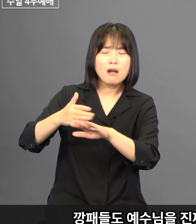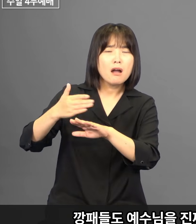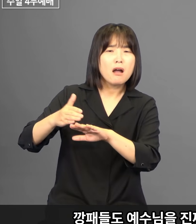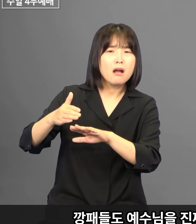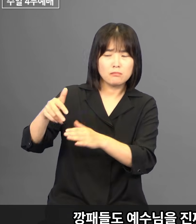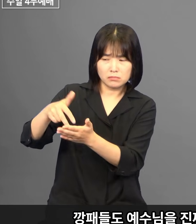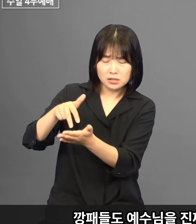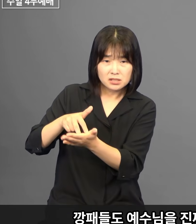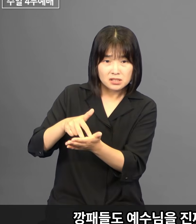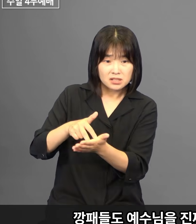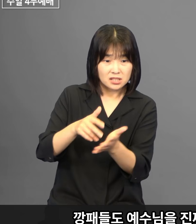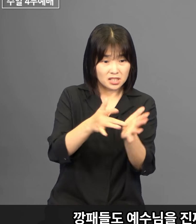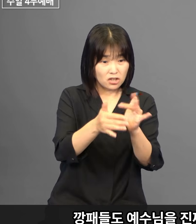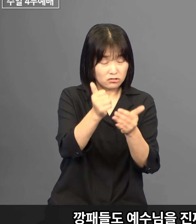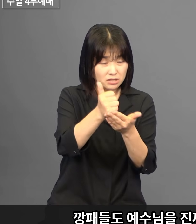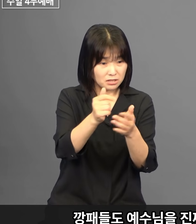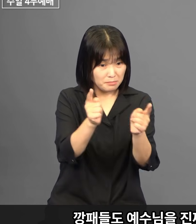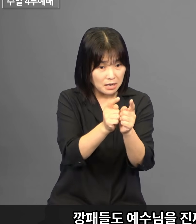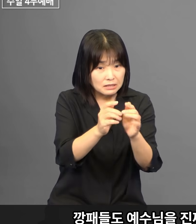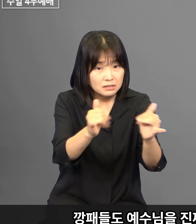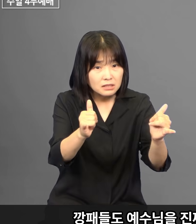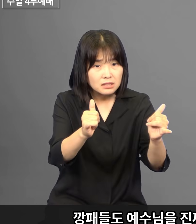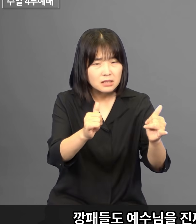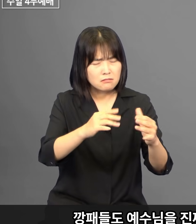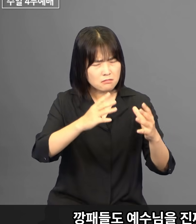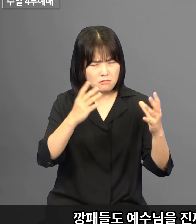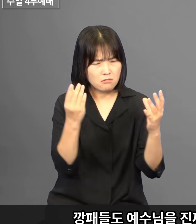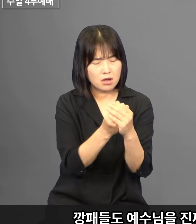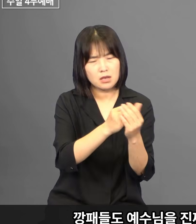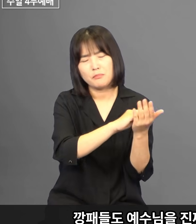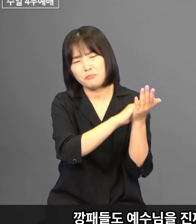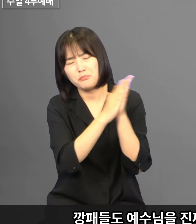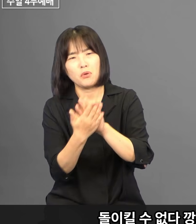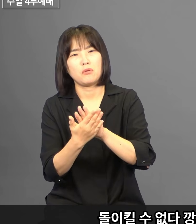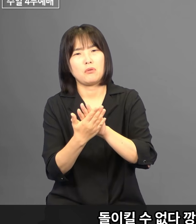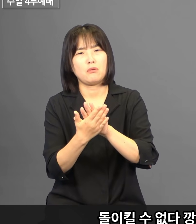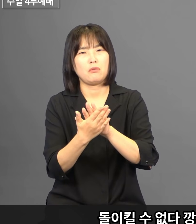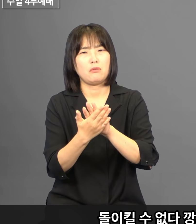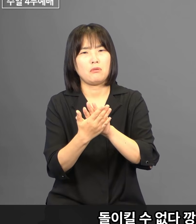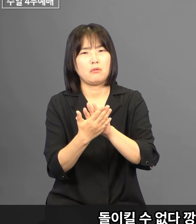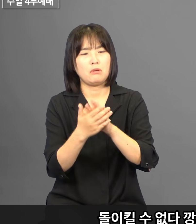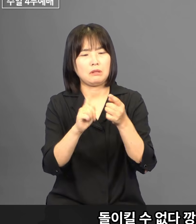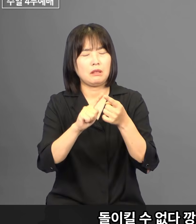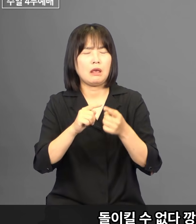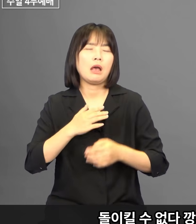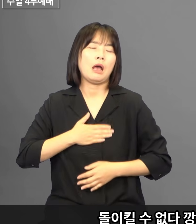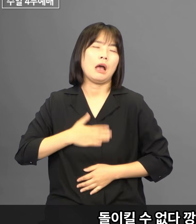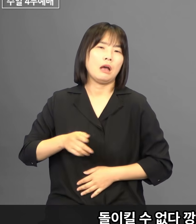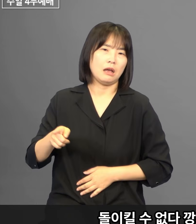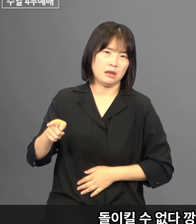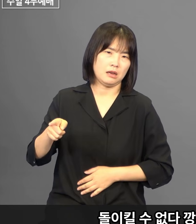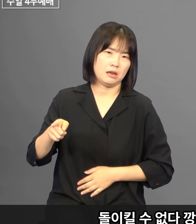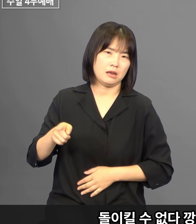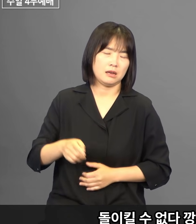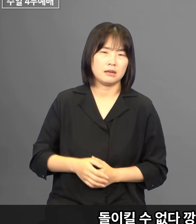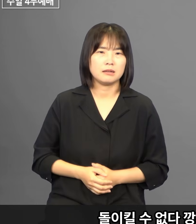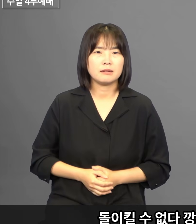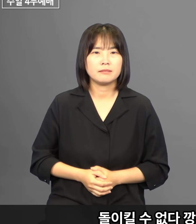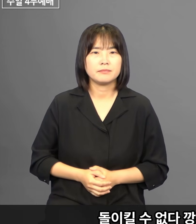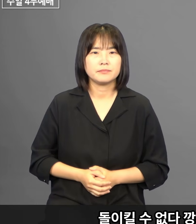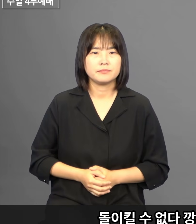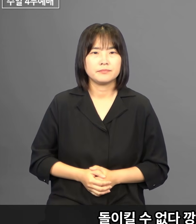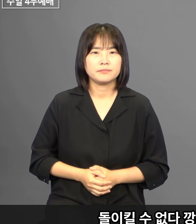깡패들도 예수님을 진짜 만난 사람은 완전히 변한대. 돌이킬 수 없다. 깡패들도 다 인정하는